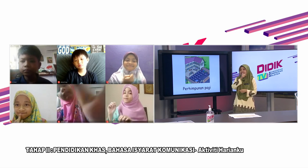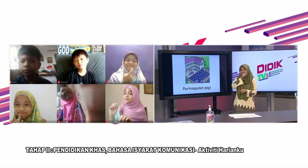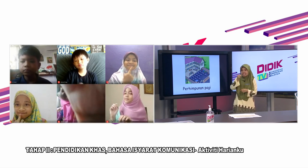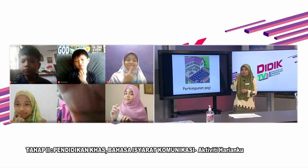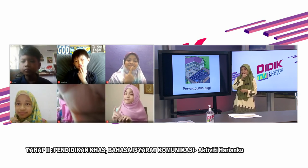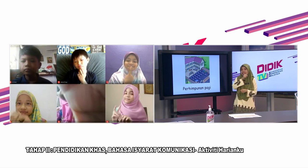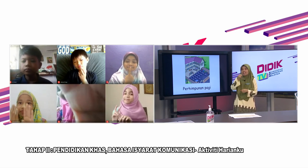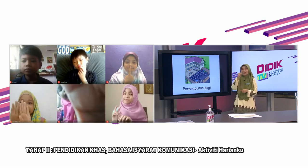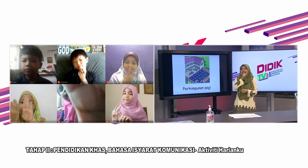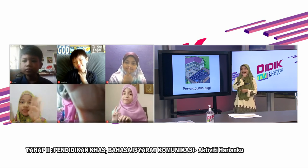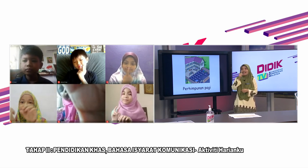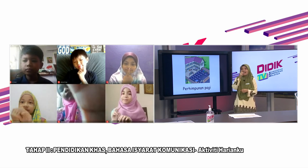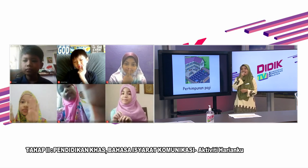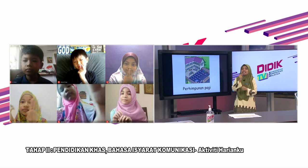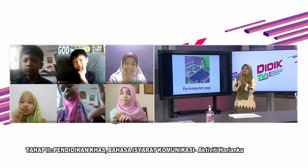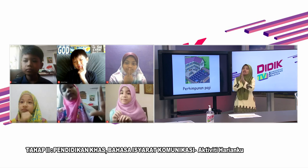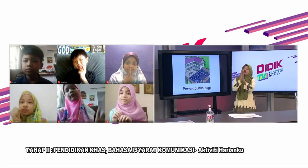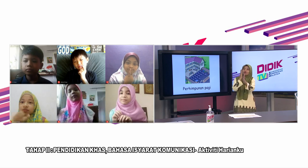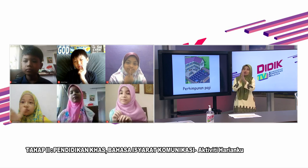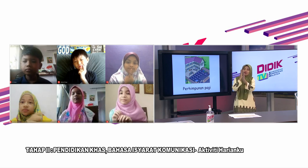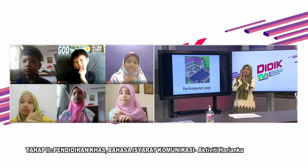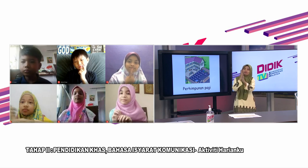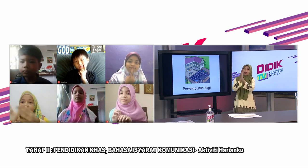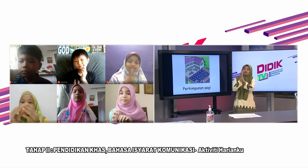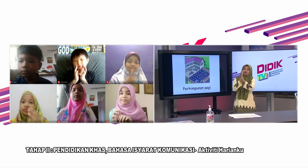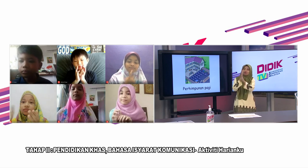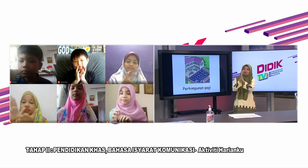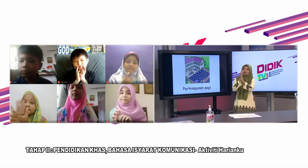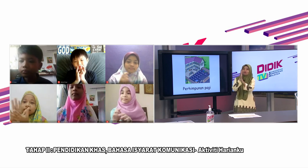Kita nyanyi betul? Kita beratur dulu.